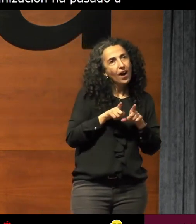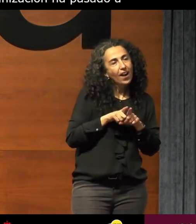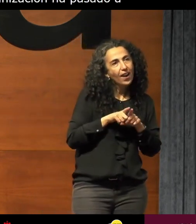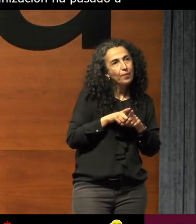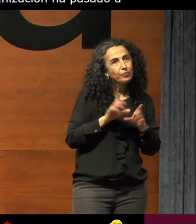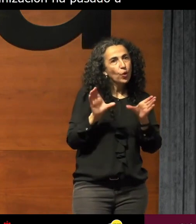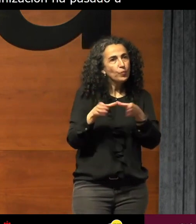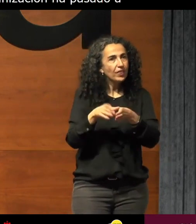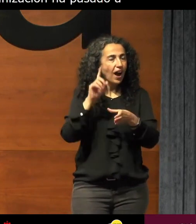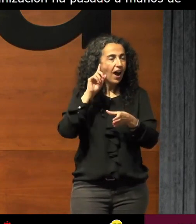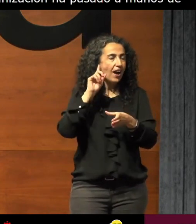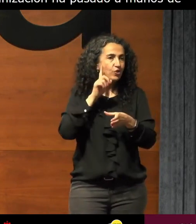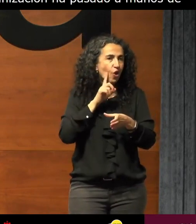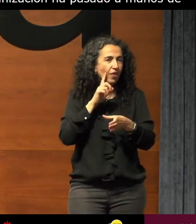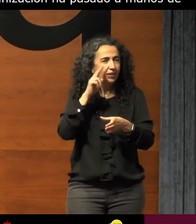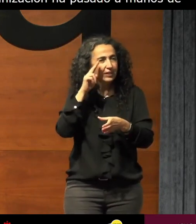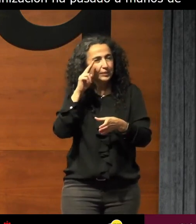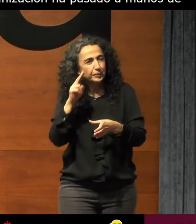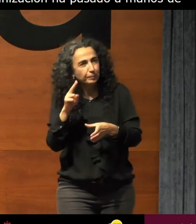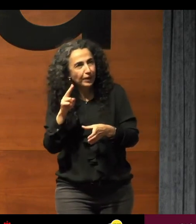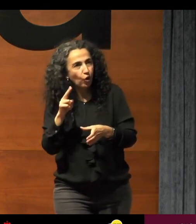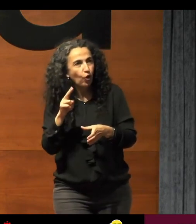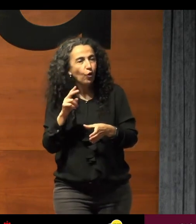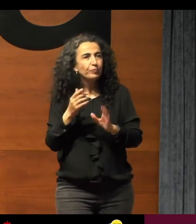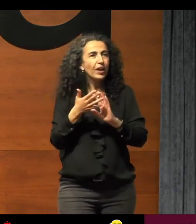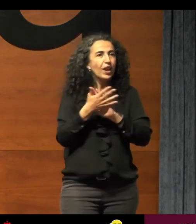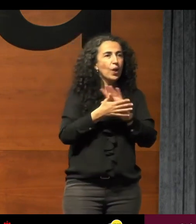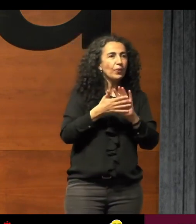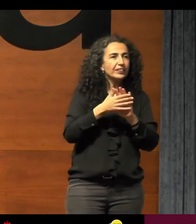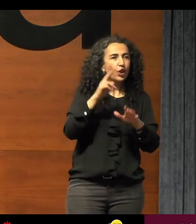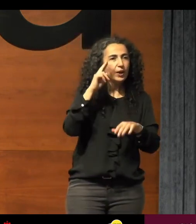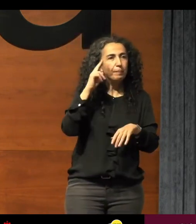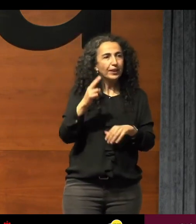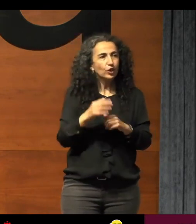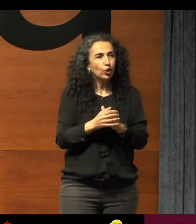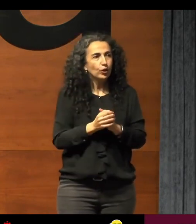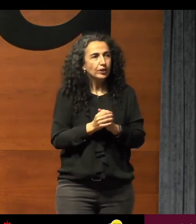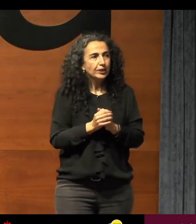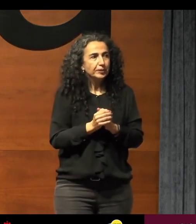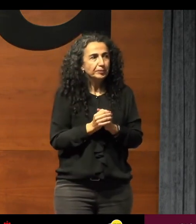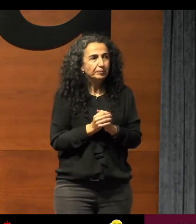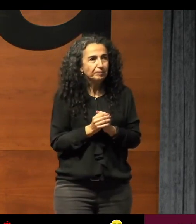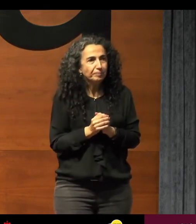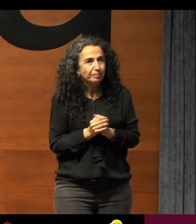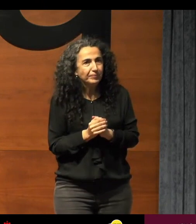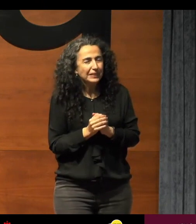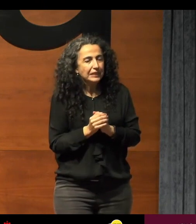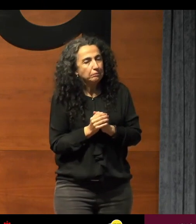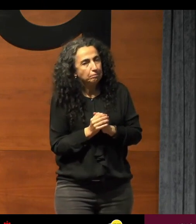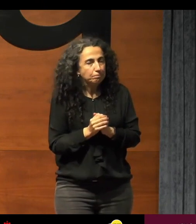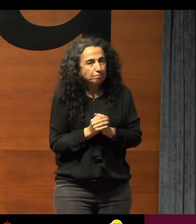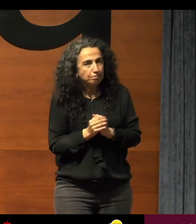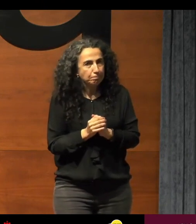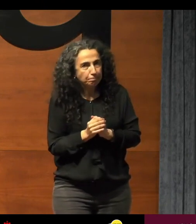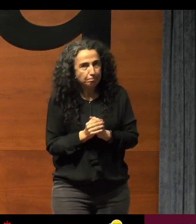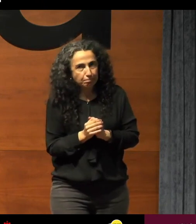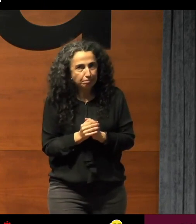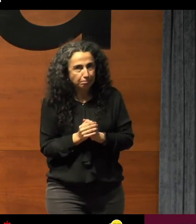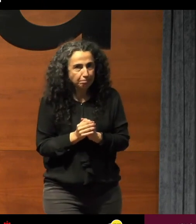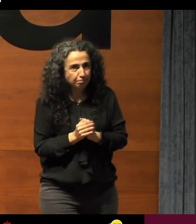movimiento asociativo de personas sordas, donde quizás el respeto hacia la comunidad sorda y la lengua de signos